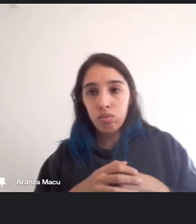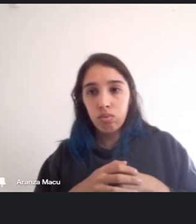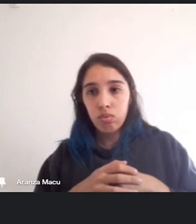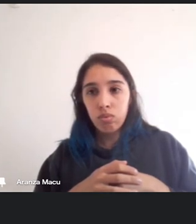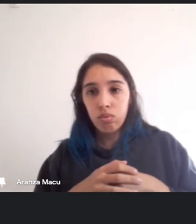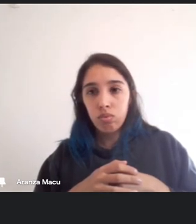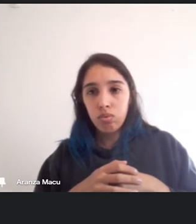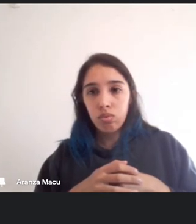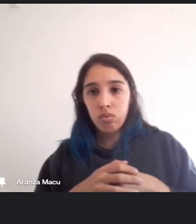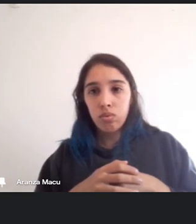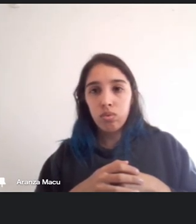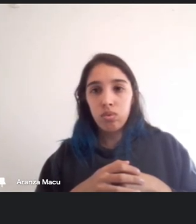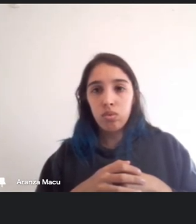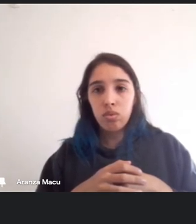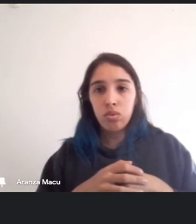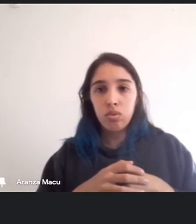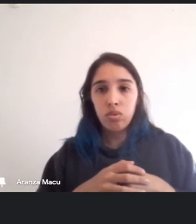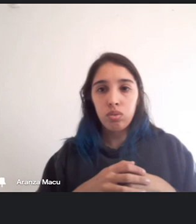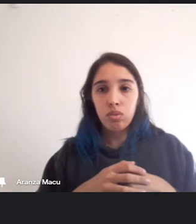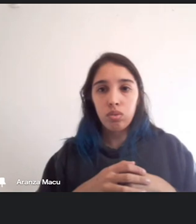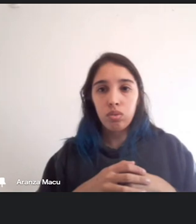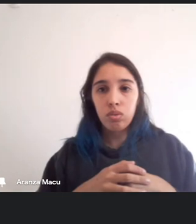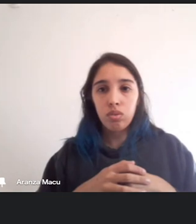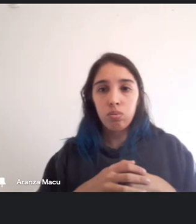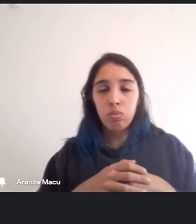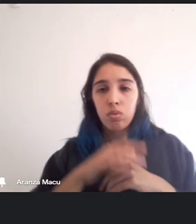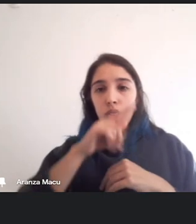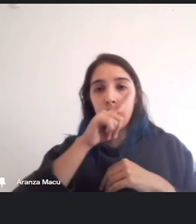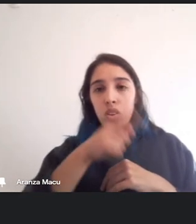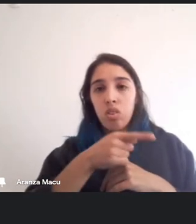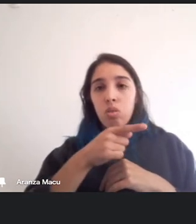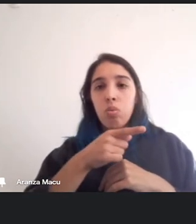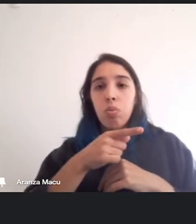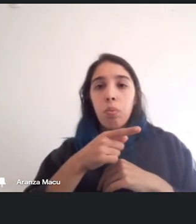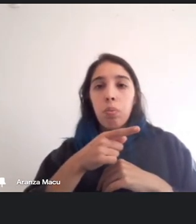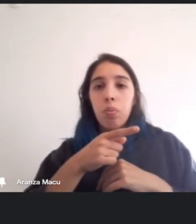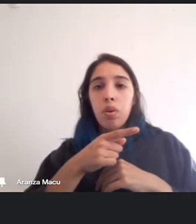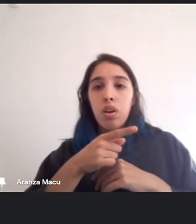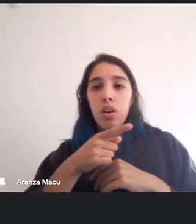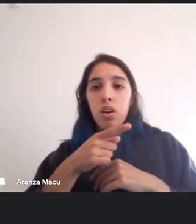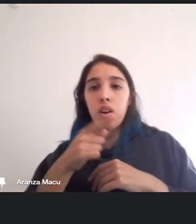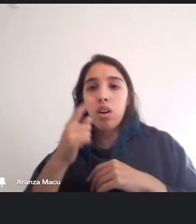También sería una instrucción individualizada. Bien.